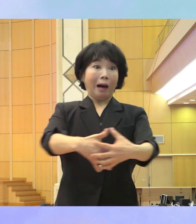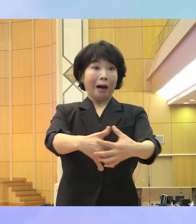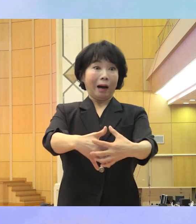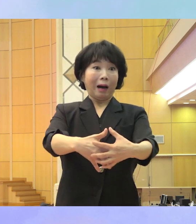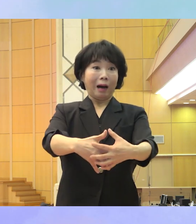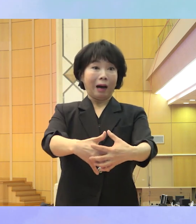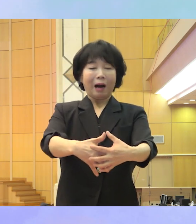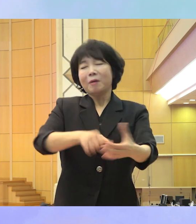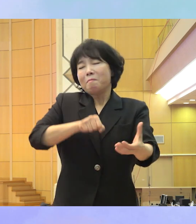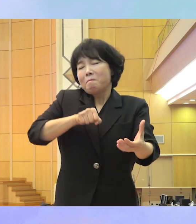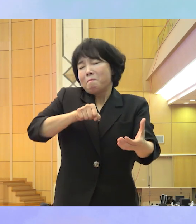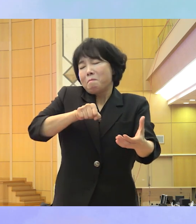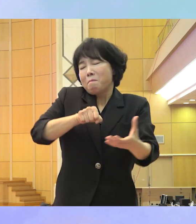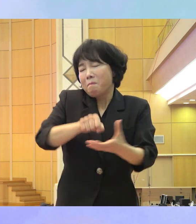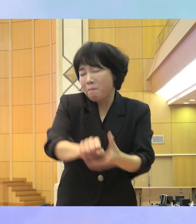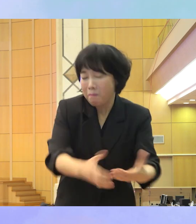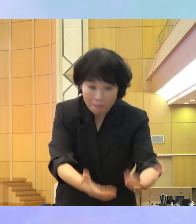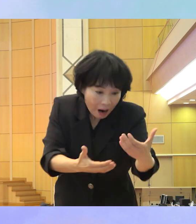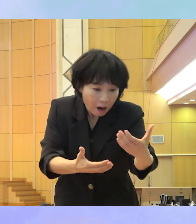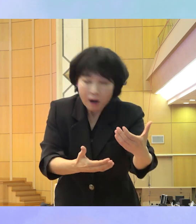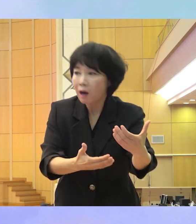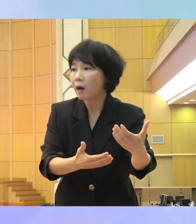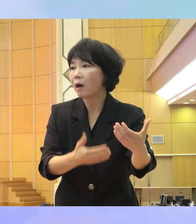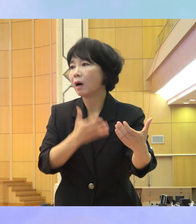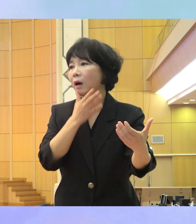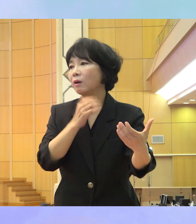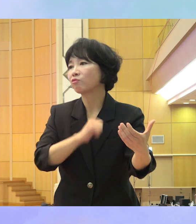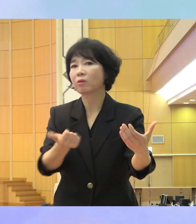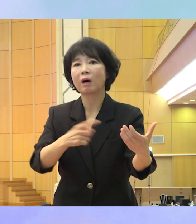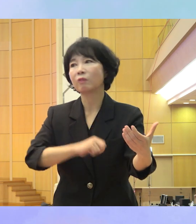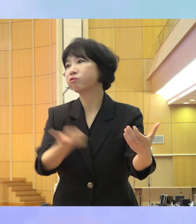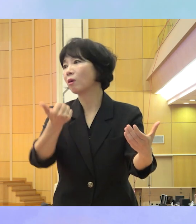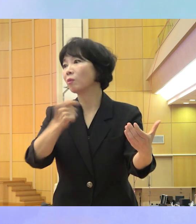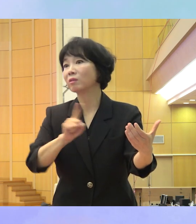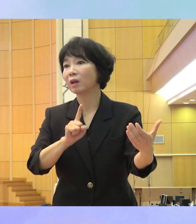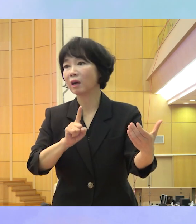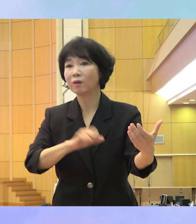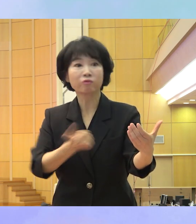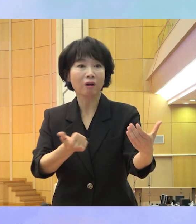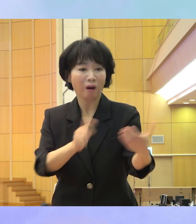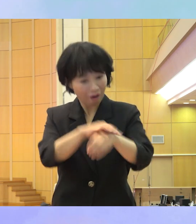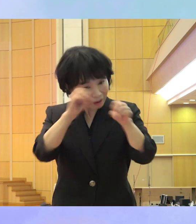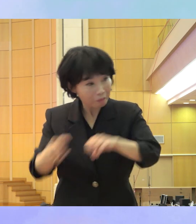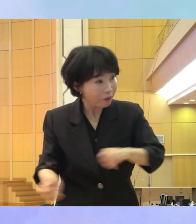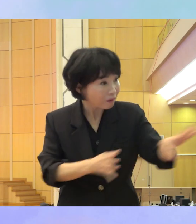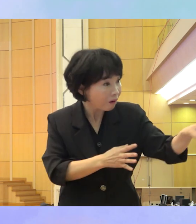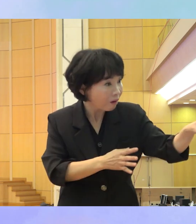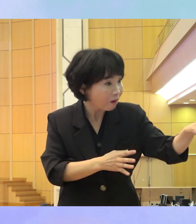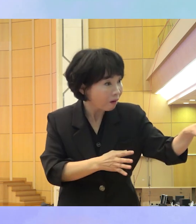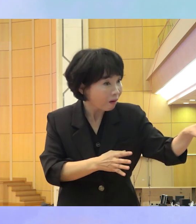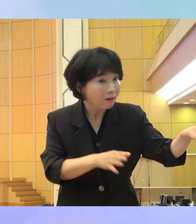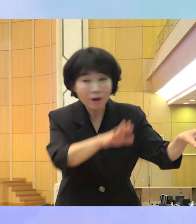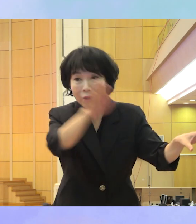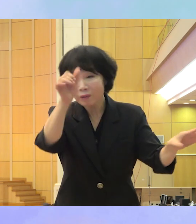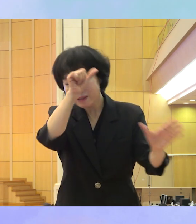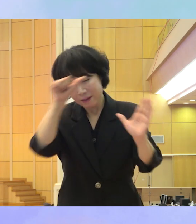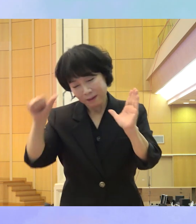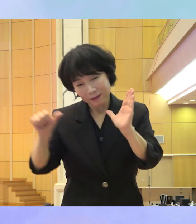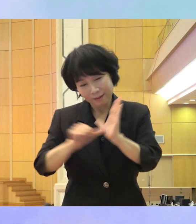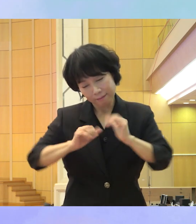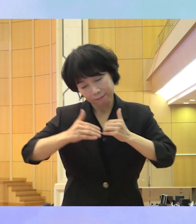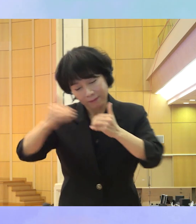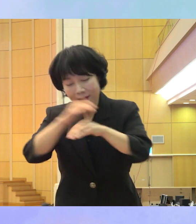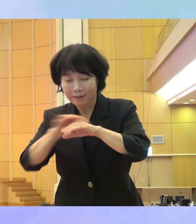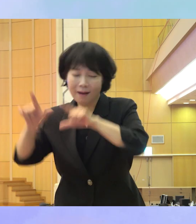때 죽어나면 10개월 잘 살은 거 소용이 없는, 그게 잘 살은 게 아니에요. 인생을 여러분 한평생 잘 살았다